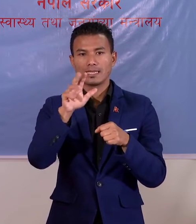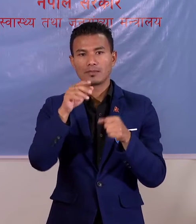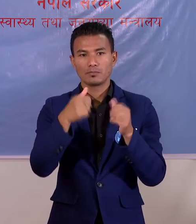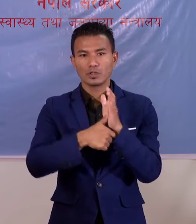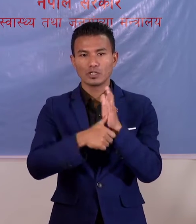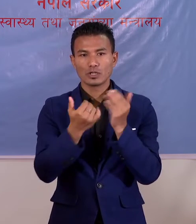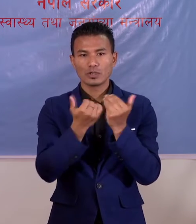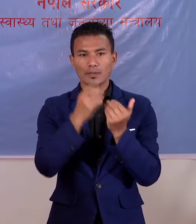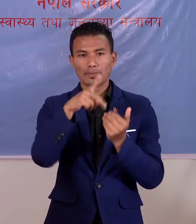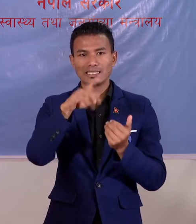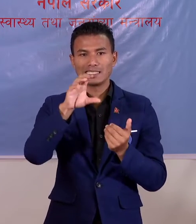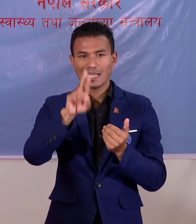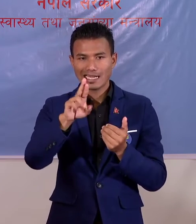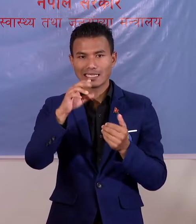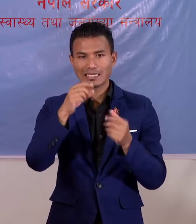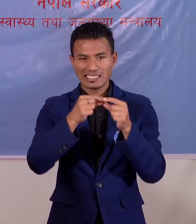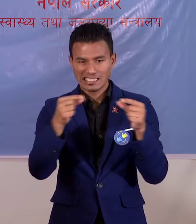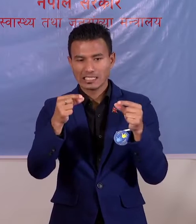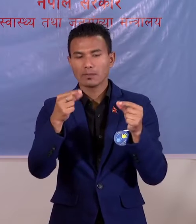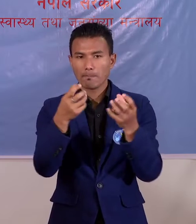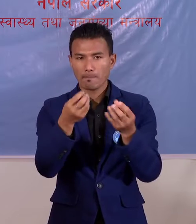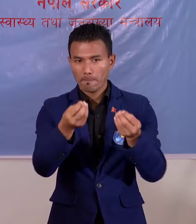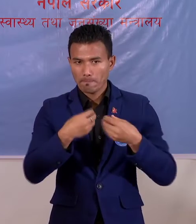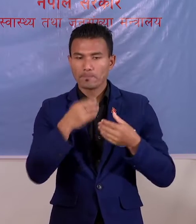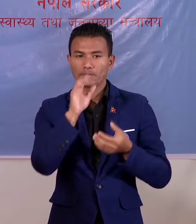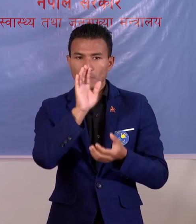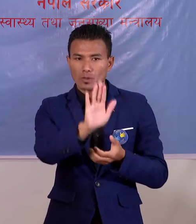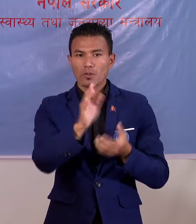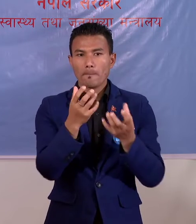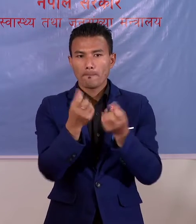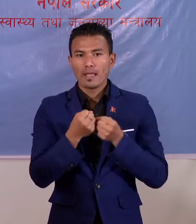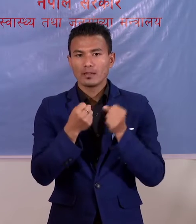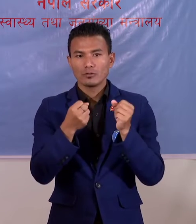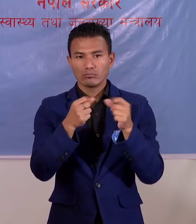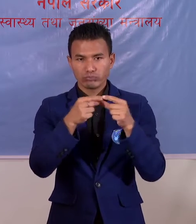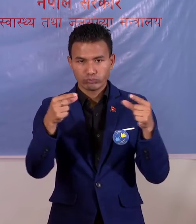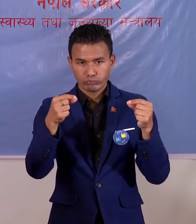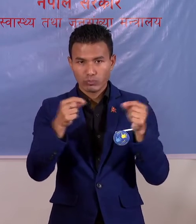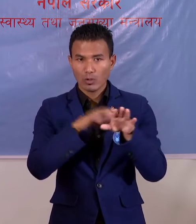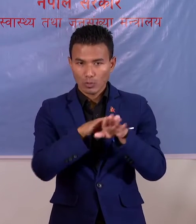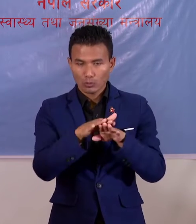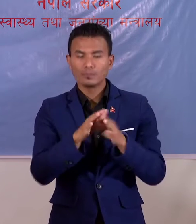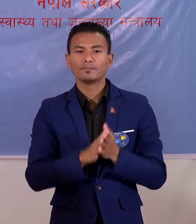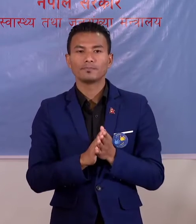किट हस्तान्तरण गरेको छ सहयोग स्वरूप। यसरी प्राप्त भएका किटहरू आजै